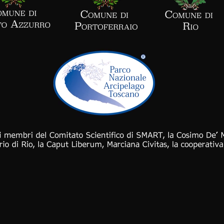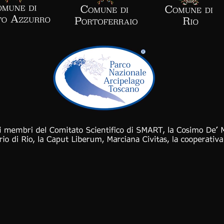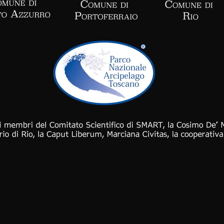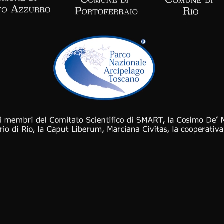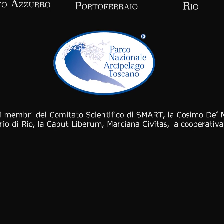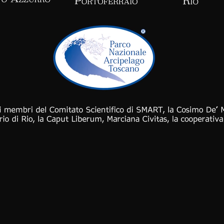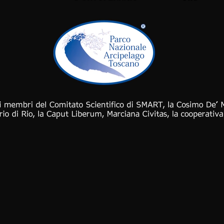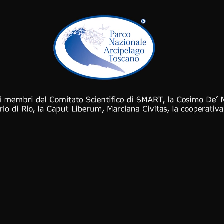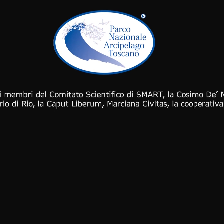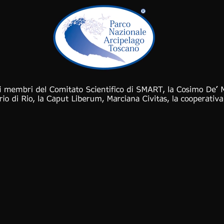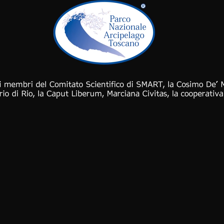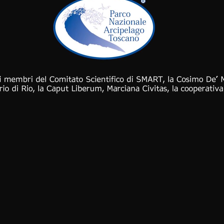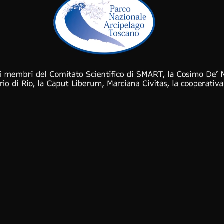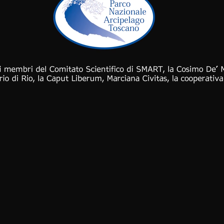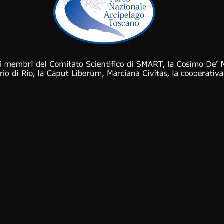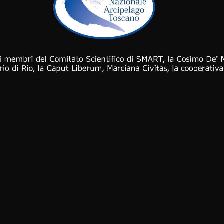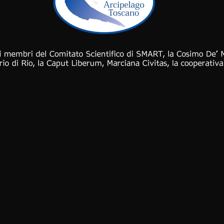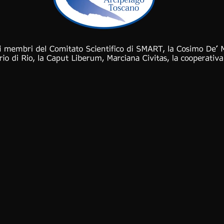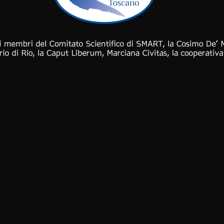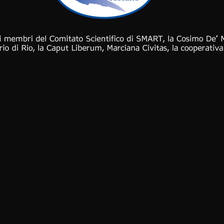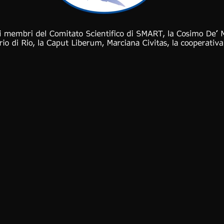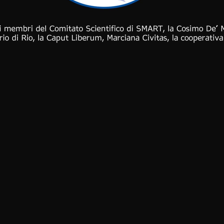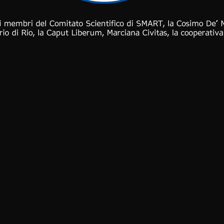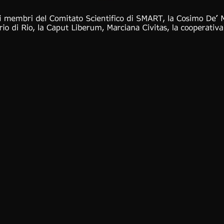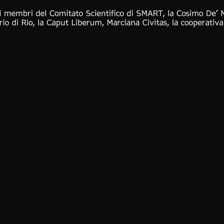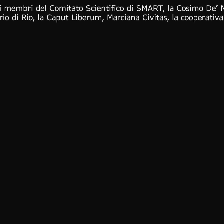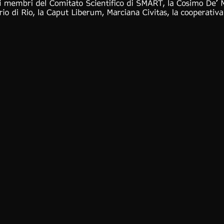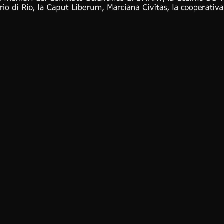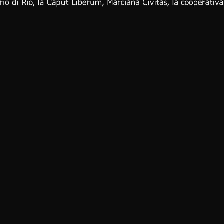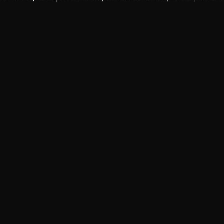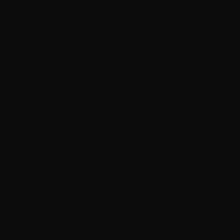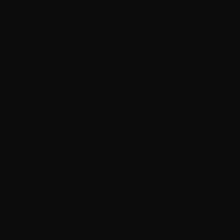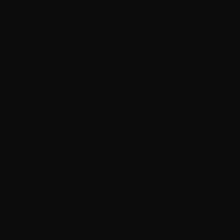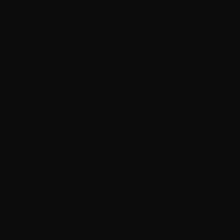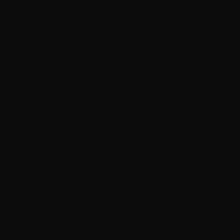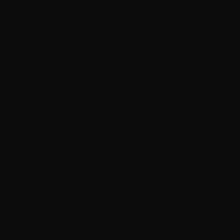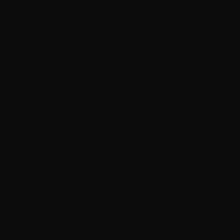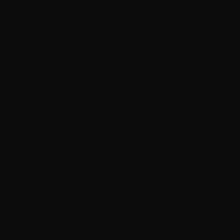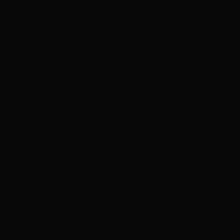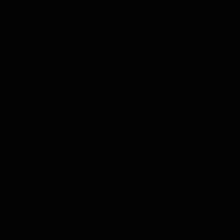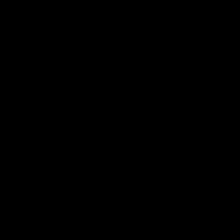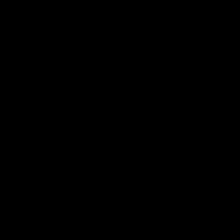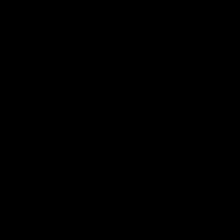I muri antichi, antichi, dal mare muri antichi, dal antichi, dal spesso dal dal dal